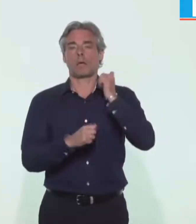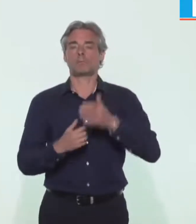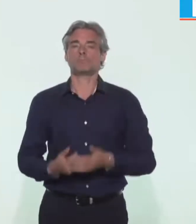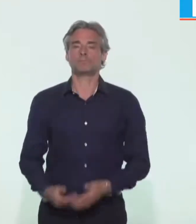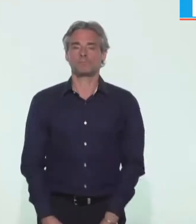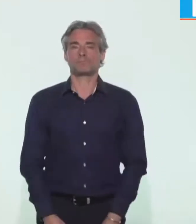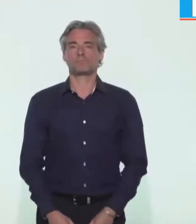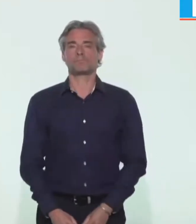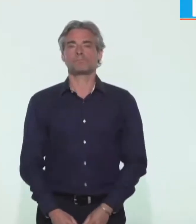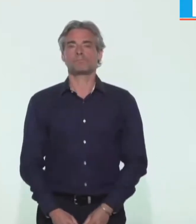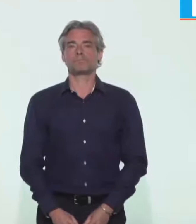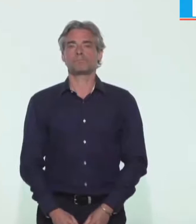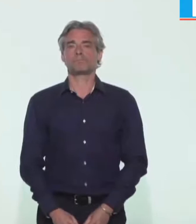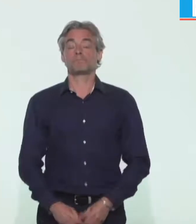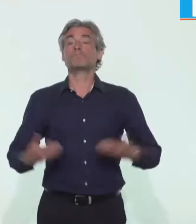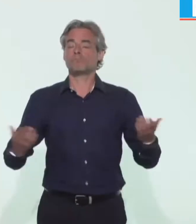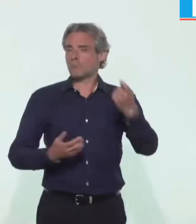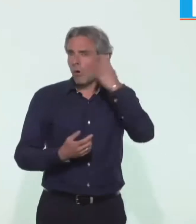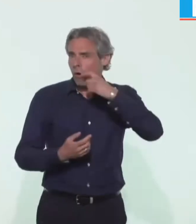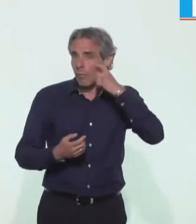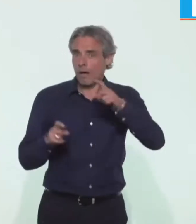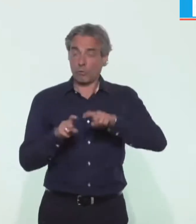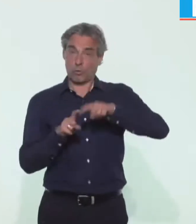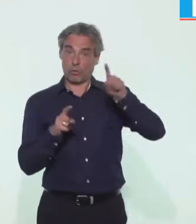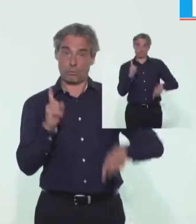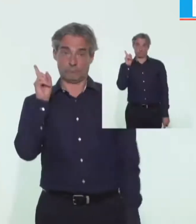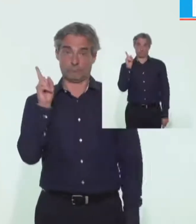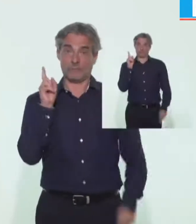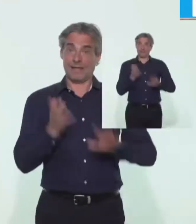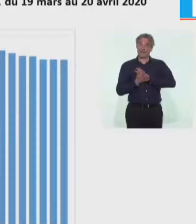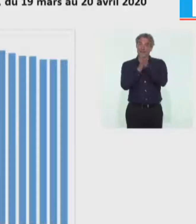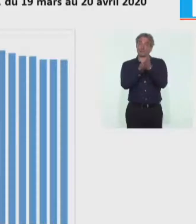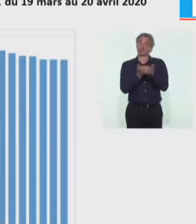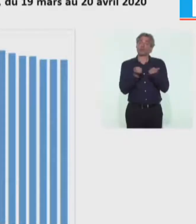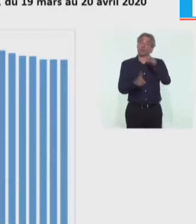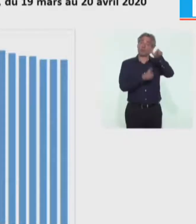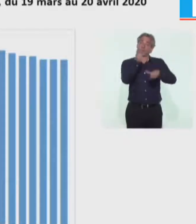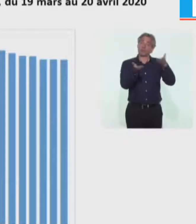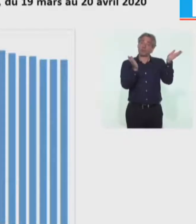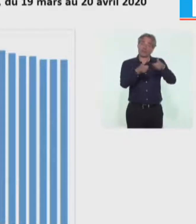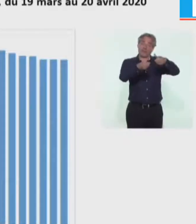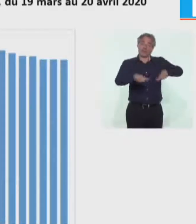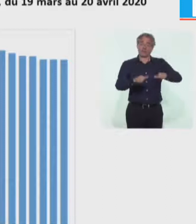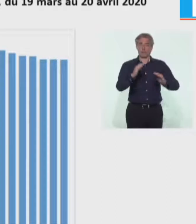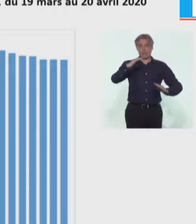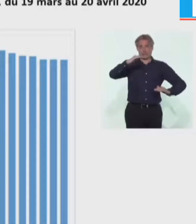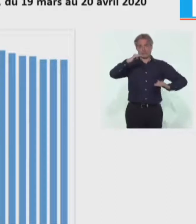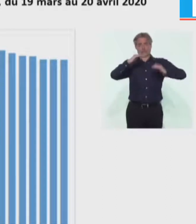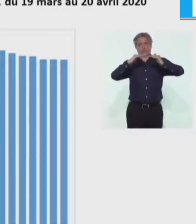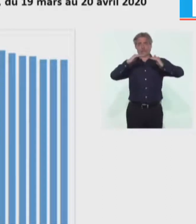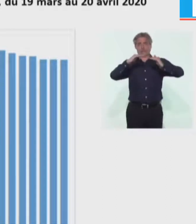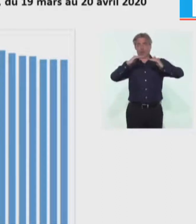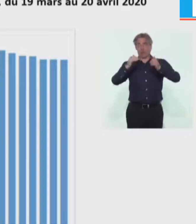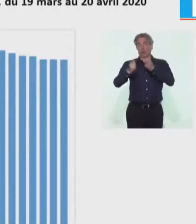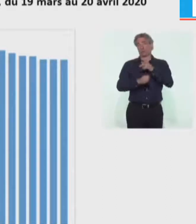à hier. Vous voyez sur cette courbe l'évolution du nombre d'hospitalisés, c'est vraiment le très haut plateau que je vous décris